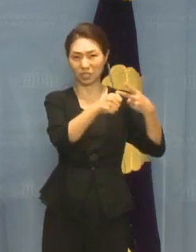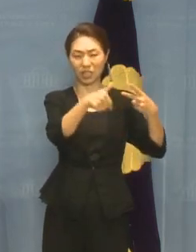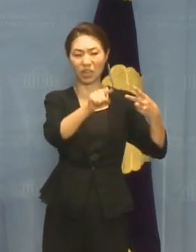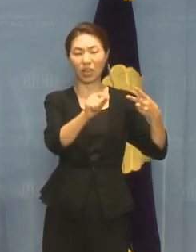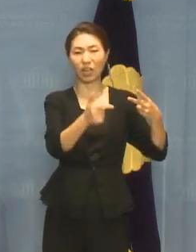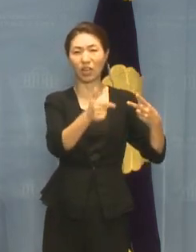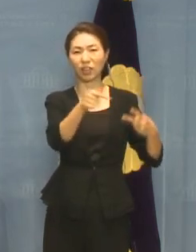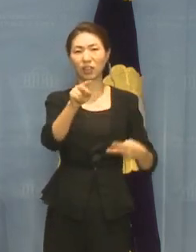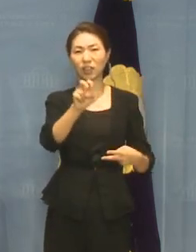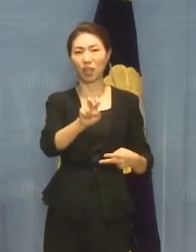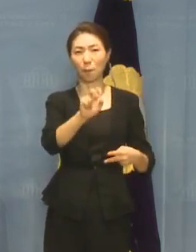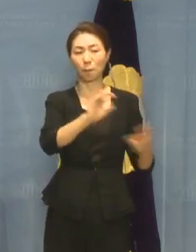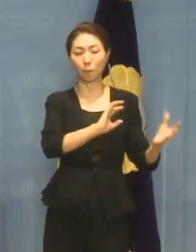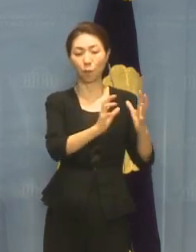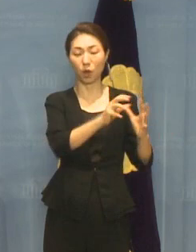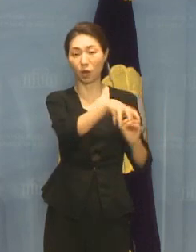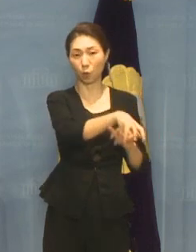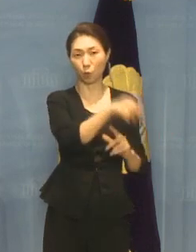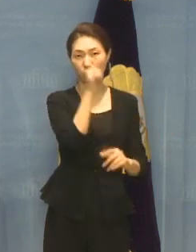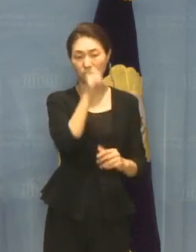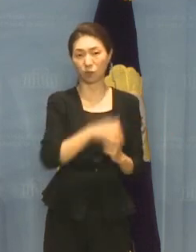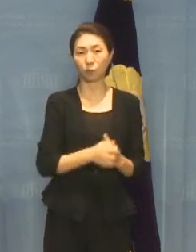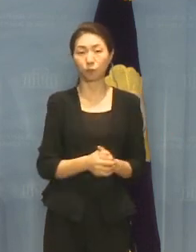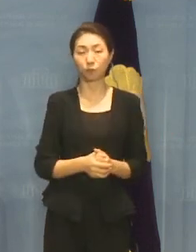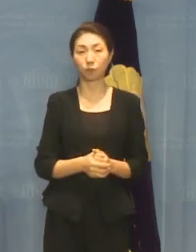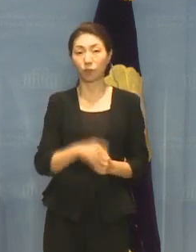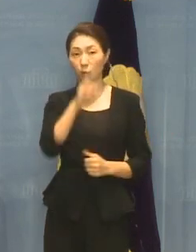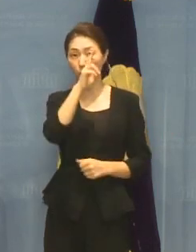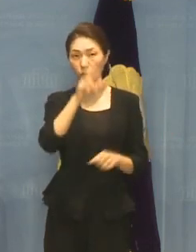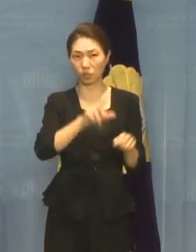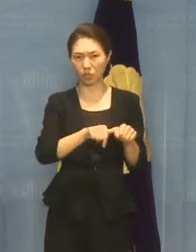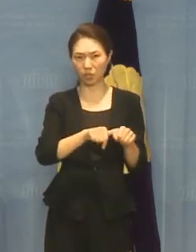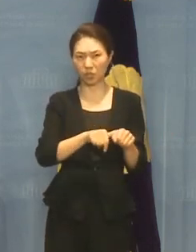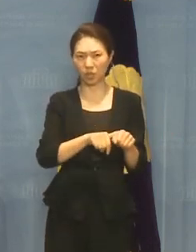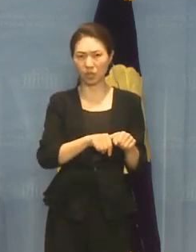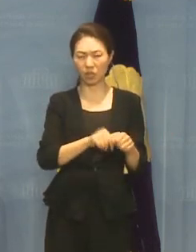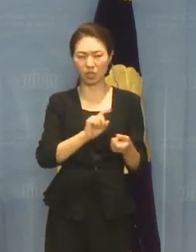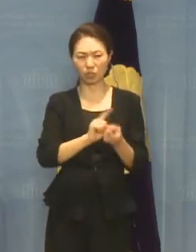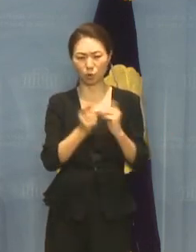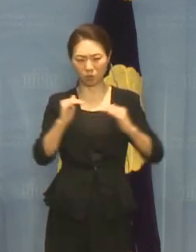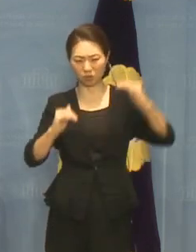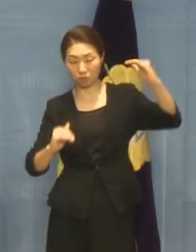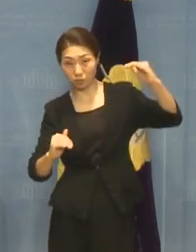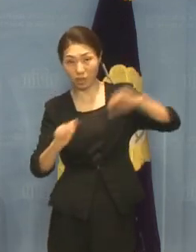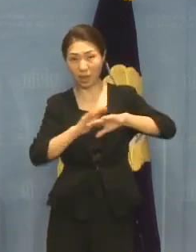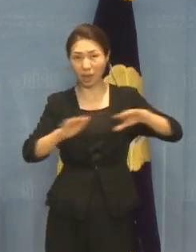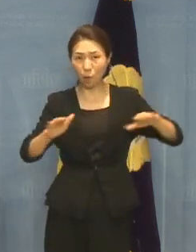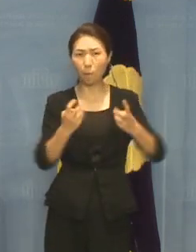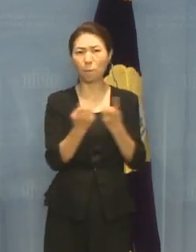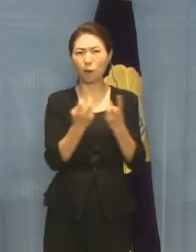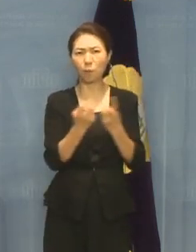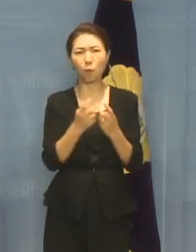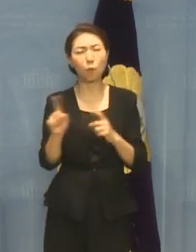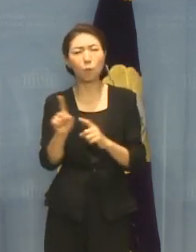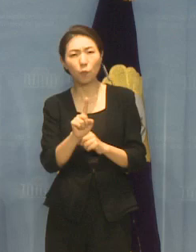2시에는 더불어민주당 정필모 의원실 대표 주최의 양극화 해소 무엇을 어떻게 할 것인가가 의원회 간